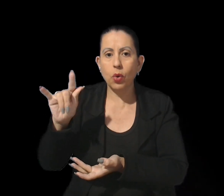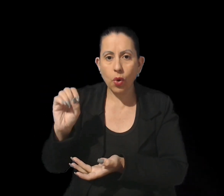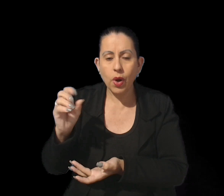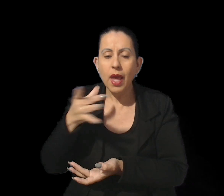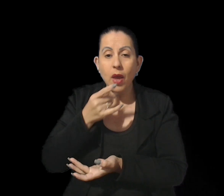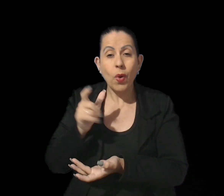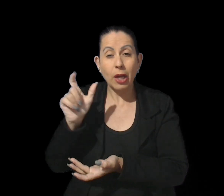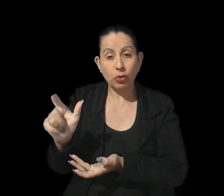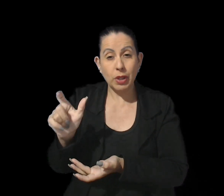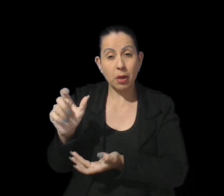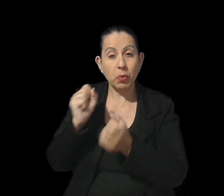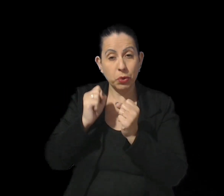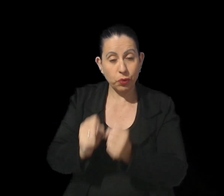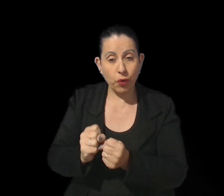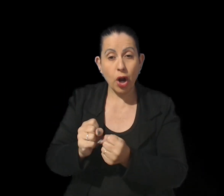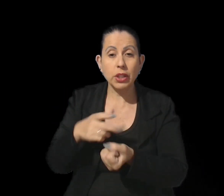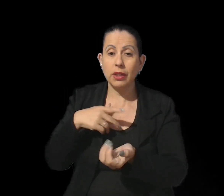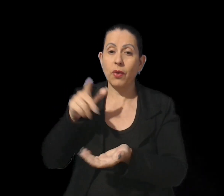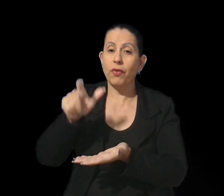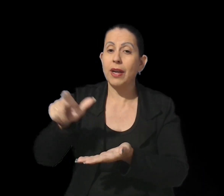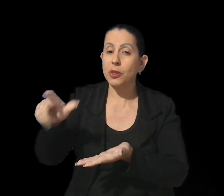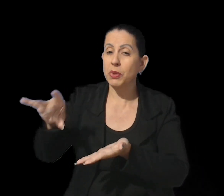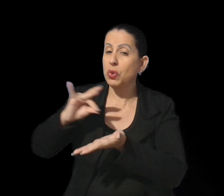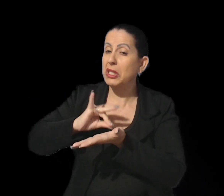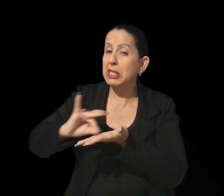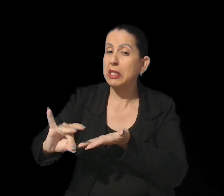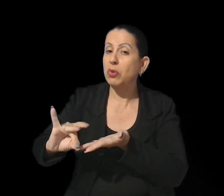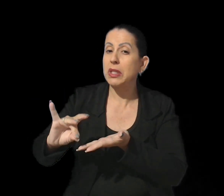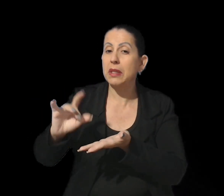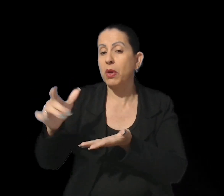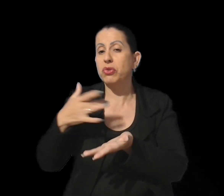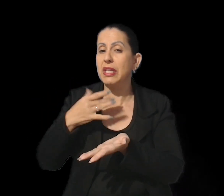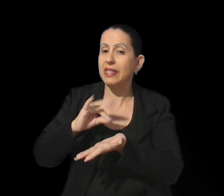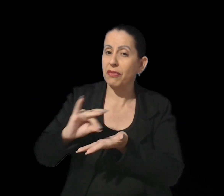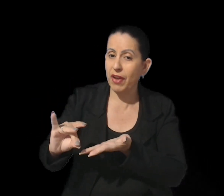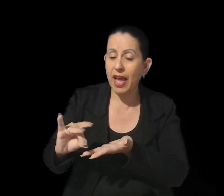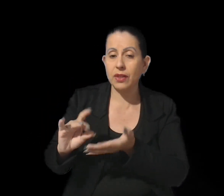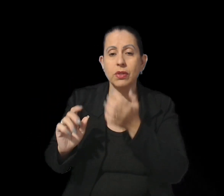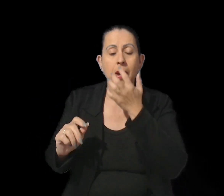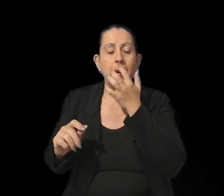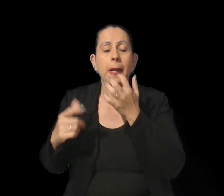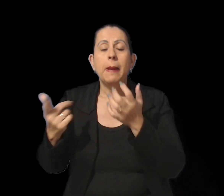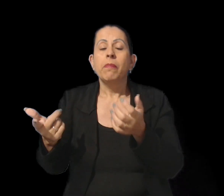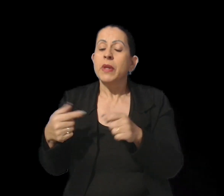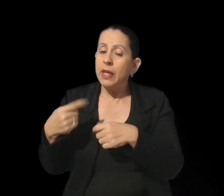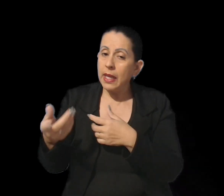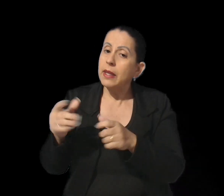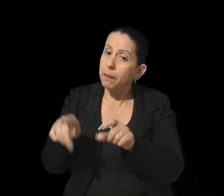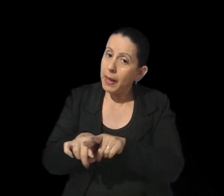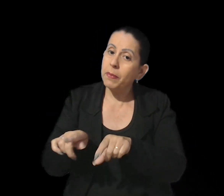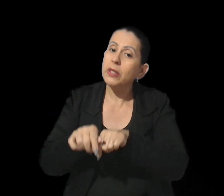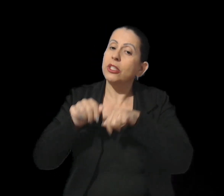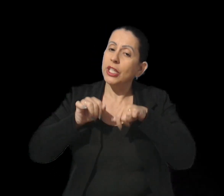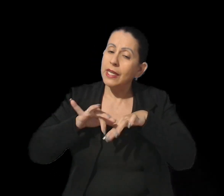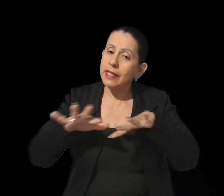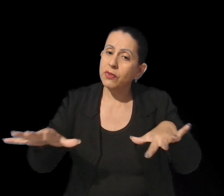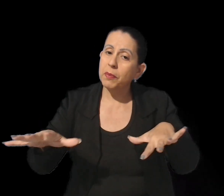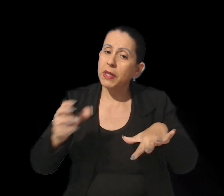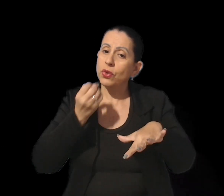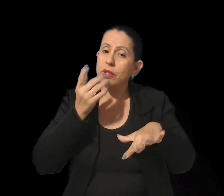inimigo, eu acho um termo muito forte, então eu falo as pessoas que são meus desafetos, que também possa chegar essas vibrações